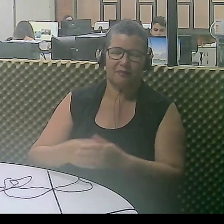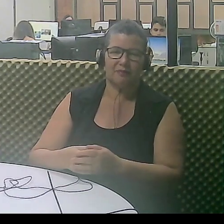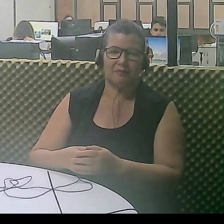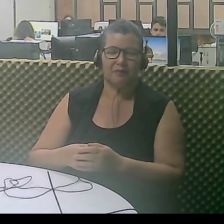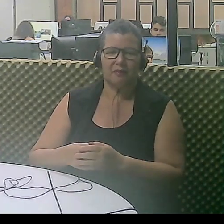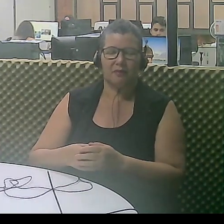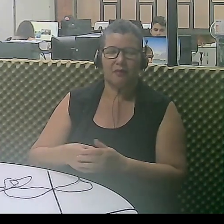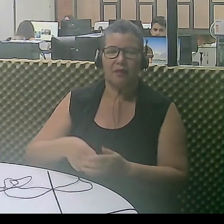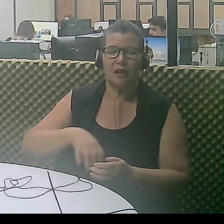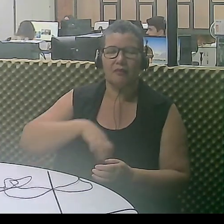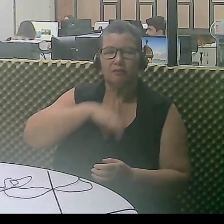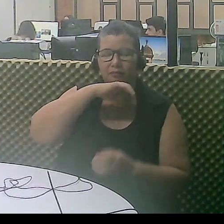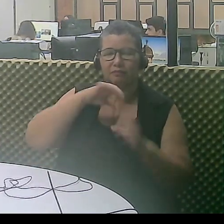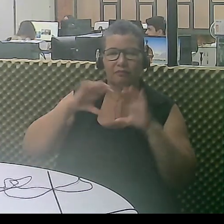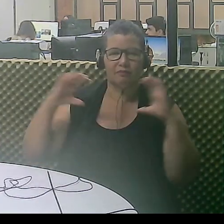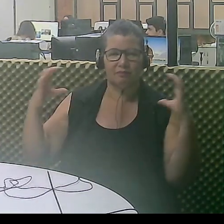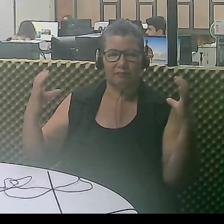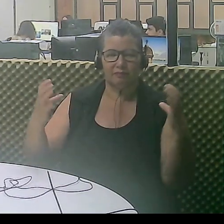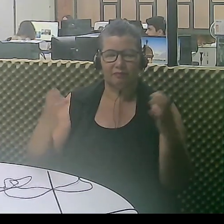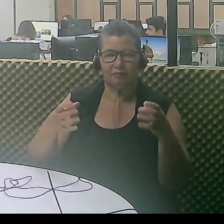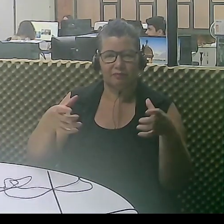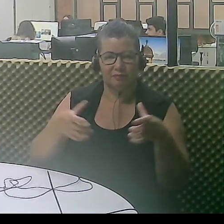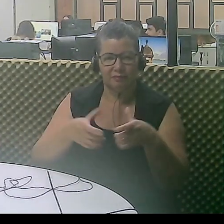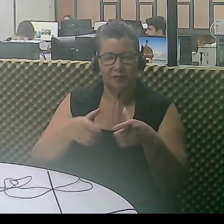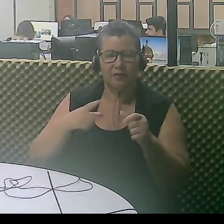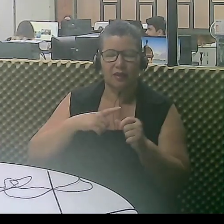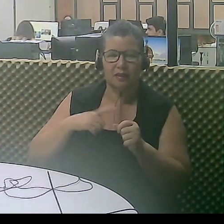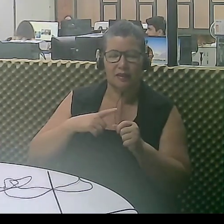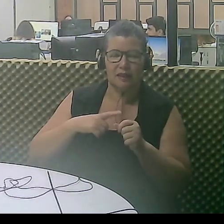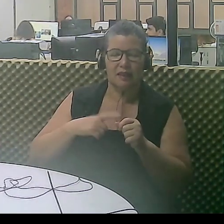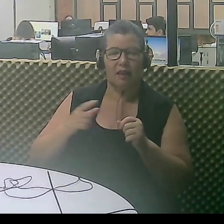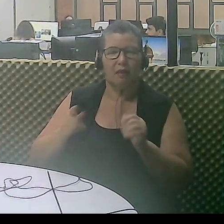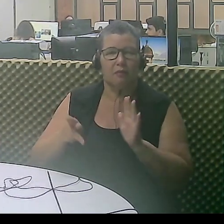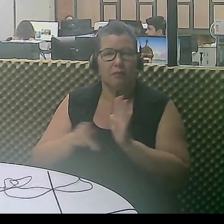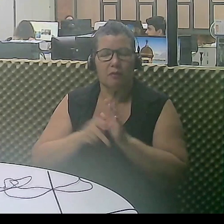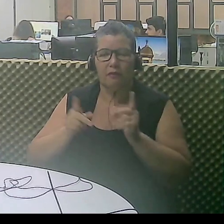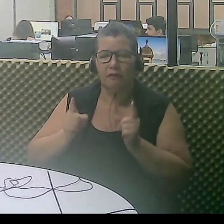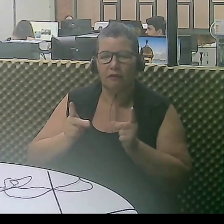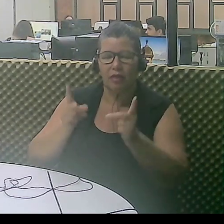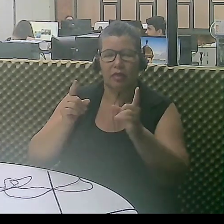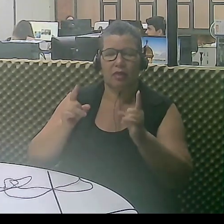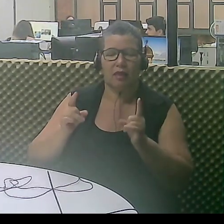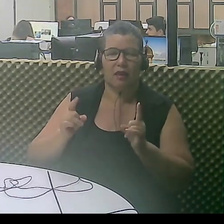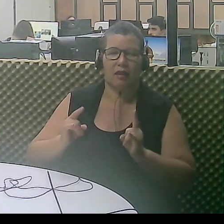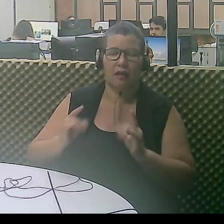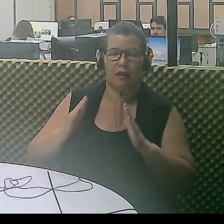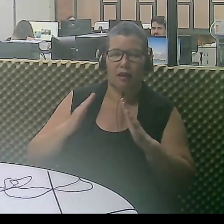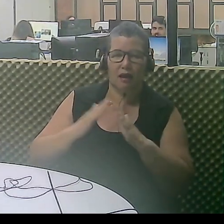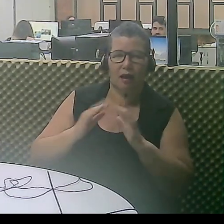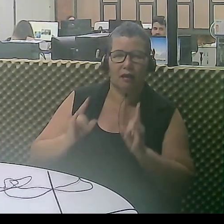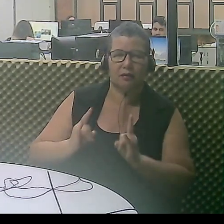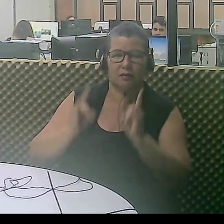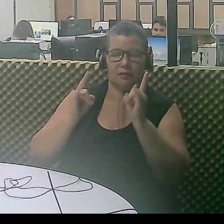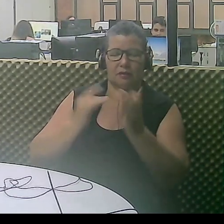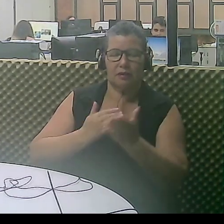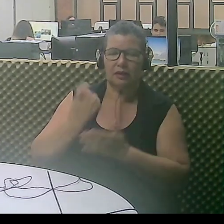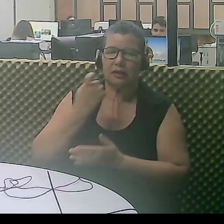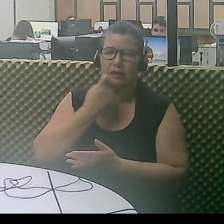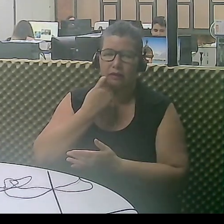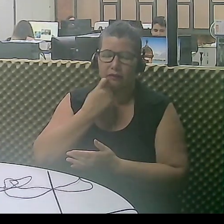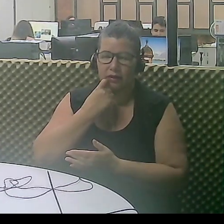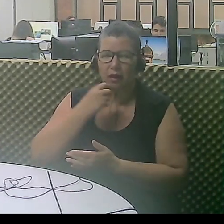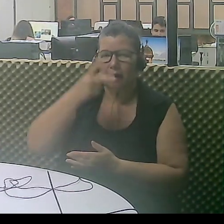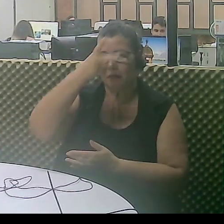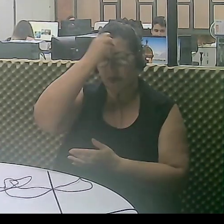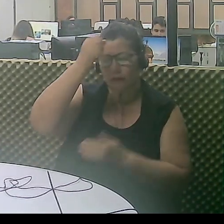Arena Sabiazinho recebe mega feirão de imóveis a partir de sexta-feira. Prefeitura lança edição 2023